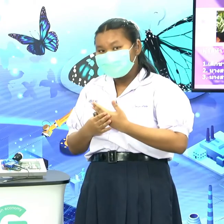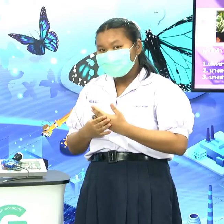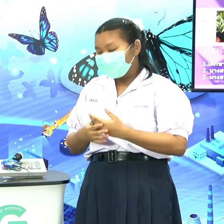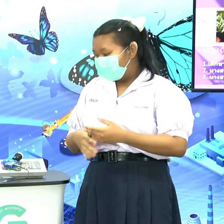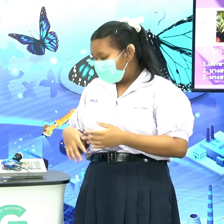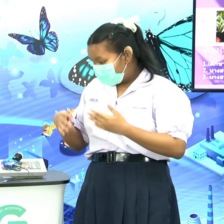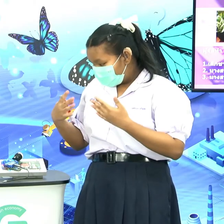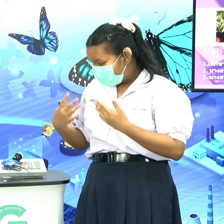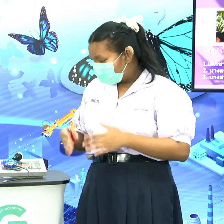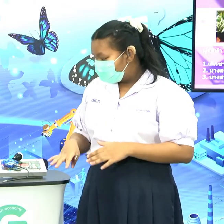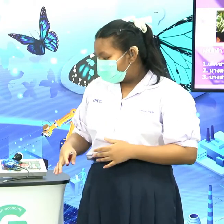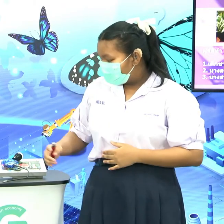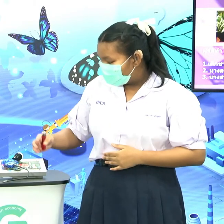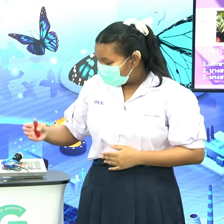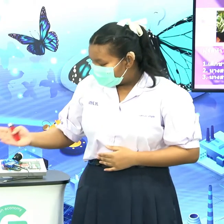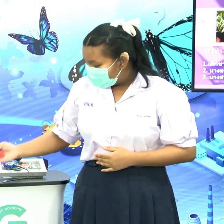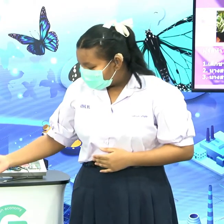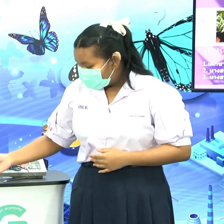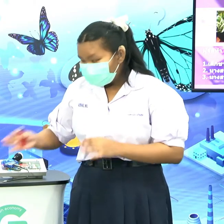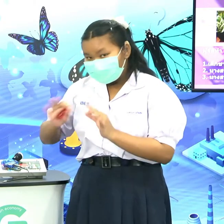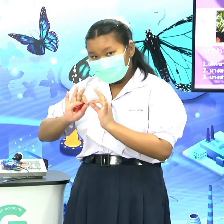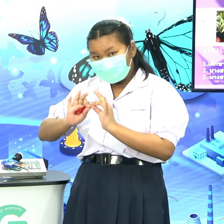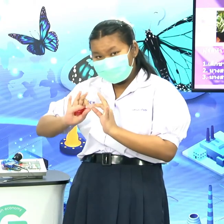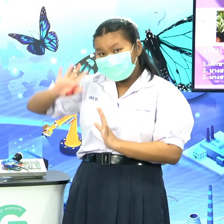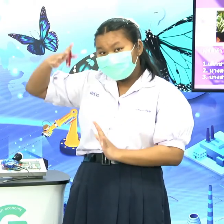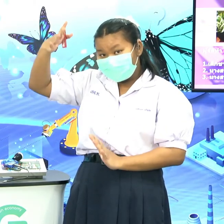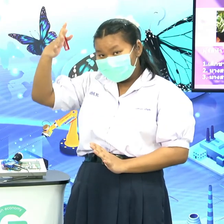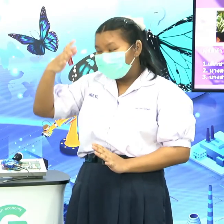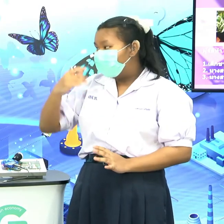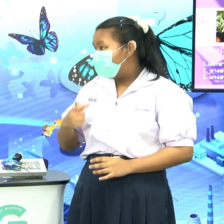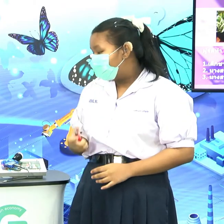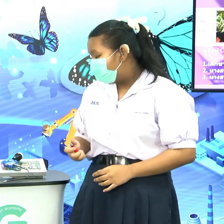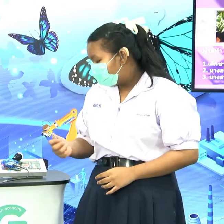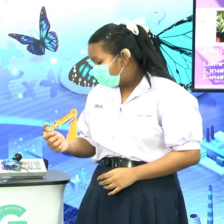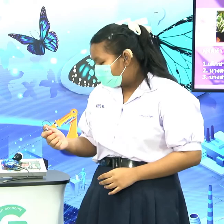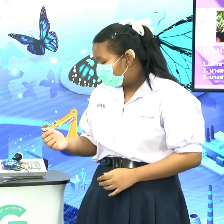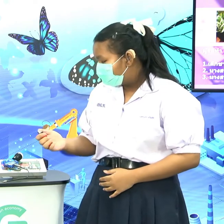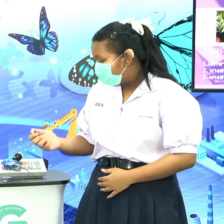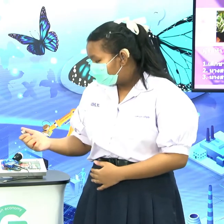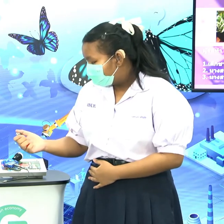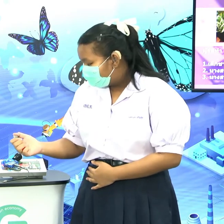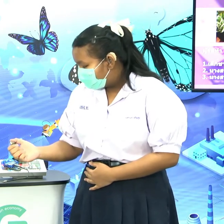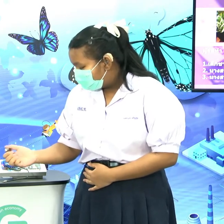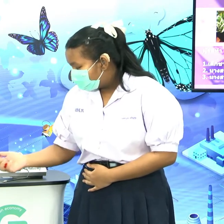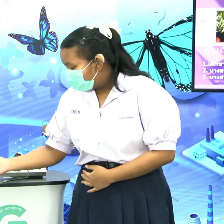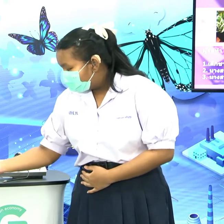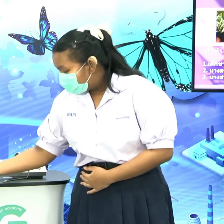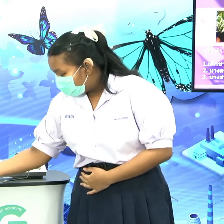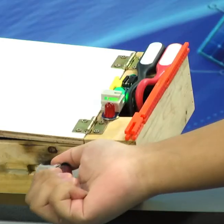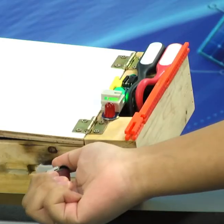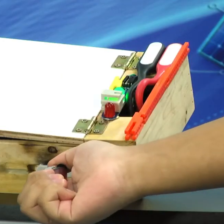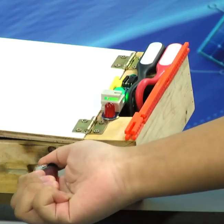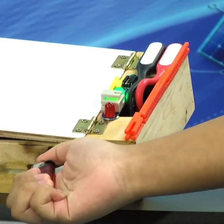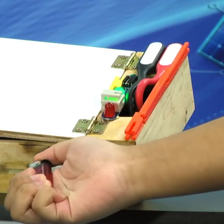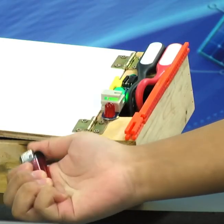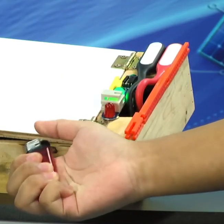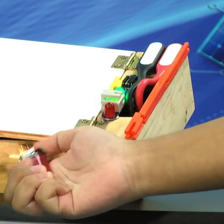บ้านแล้วก็มีเสียงด้วยค่ะในส่วนของการทำงานชิ้นที่2ก็คือจะเป็นเรื่องของเตือนเมื่อมีไฟไหม้เกิดขึ้นในบ้าน